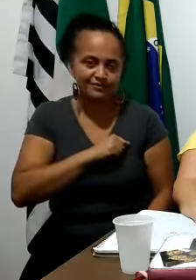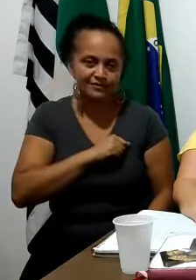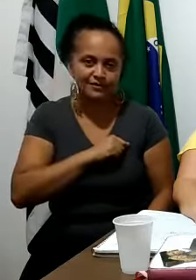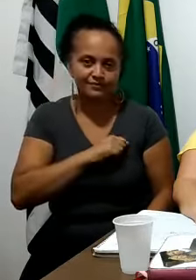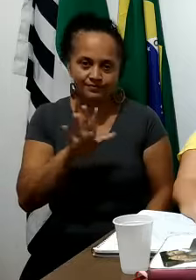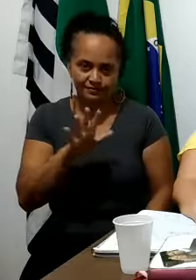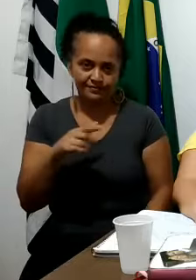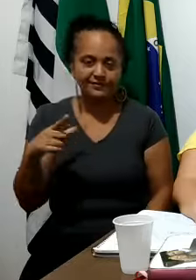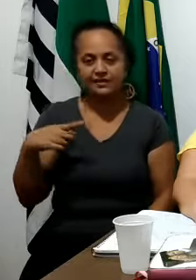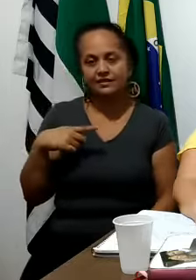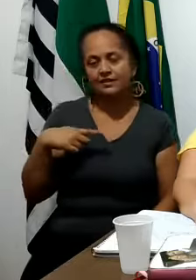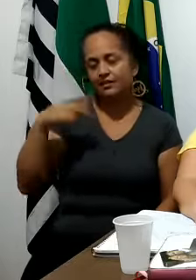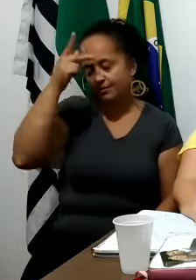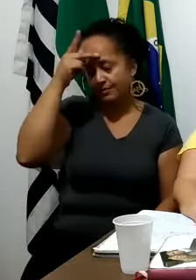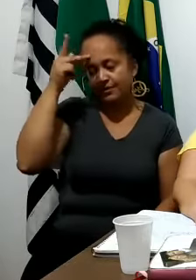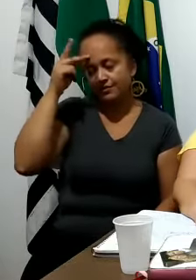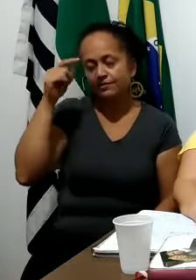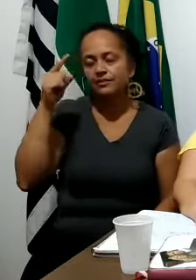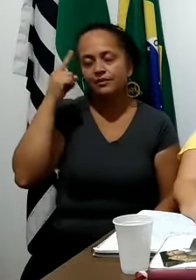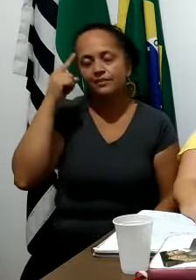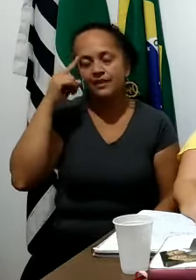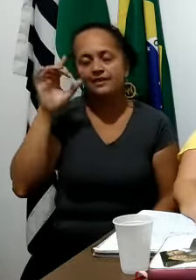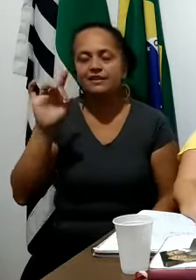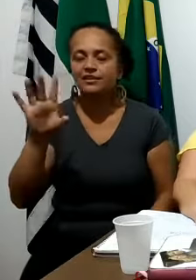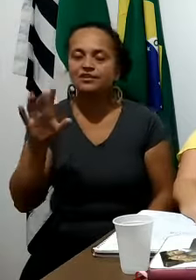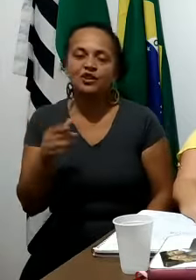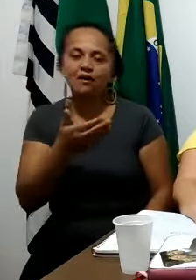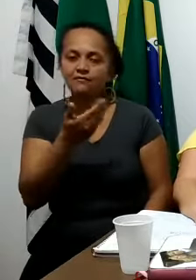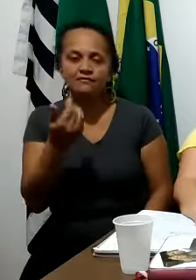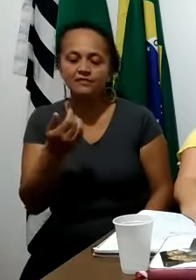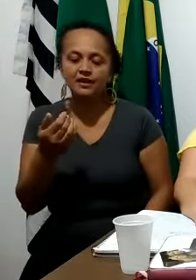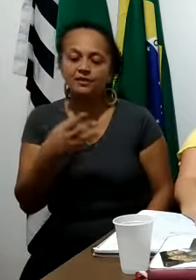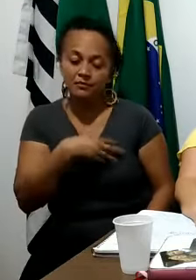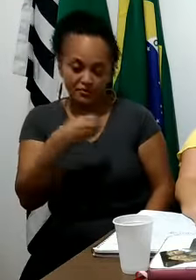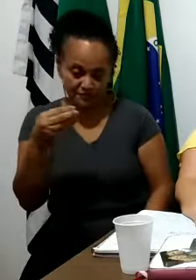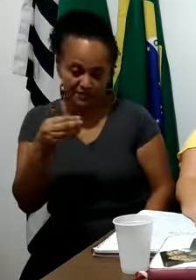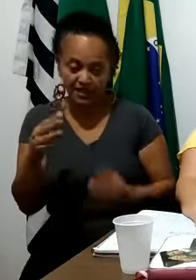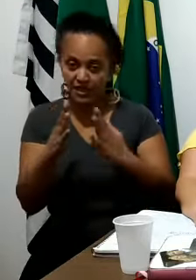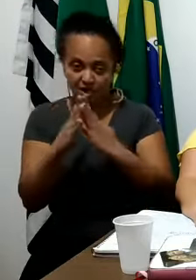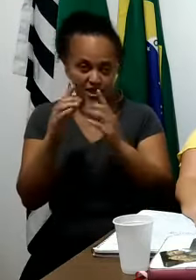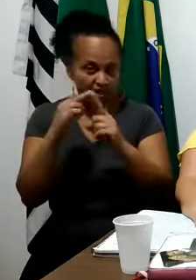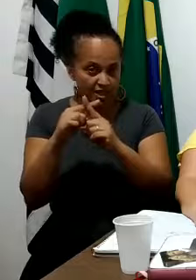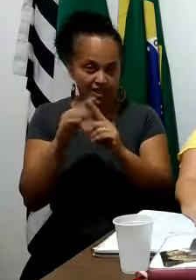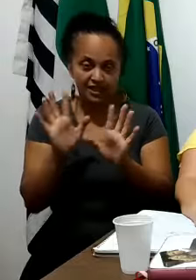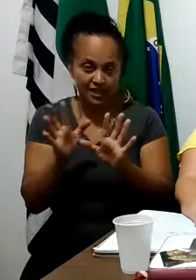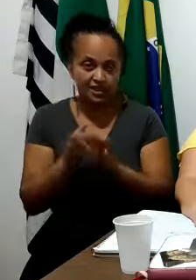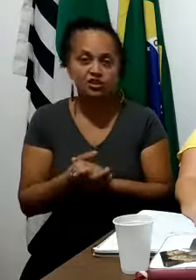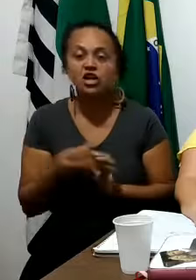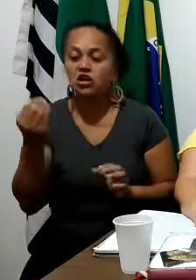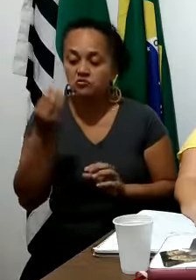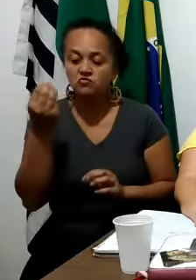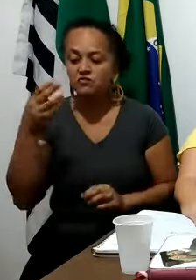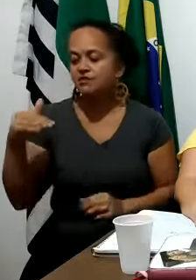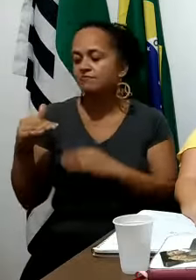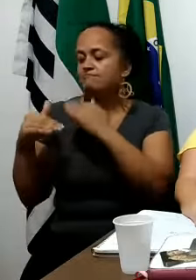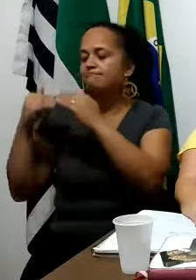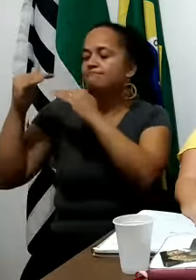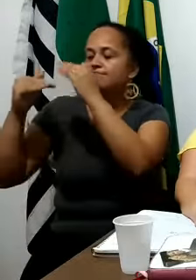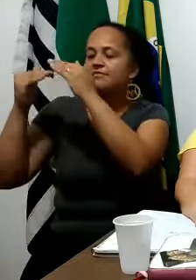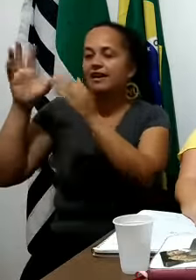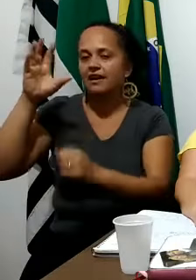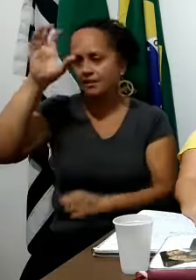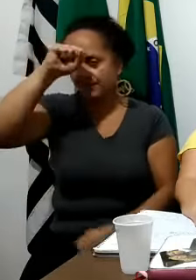para a igreja, é suficiente. Quando crescer, ele vai amadurecer, ele mesmo vai crer sozinho, ele mesmo